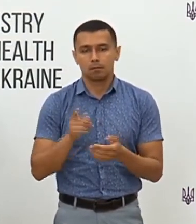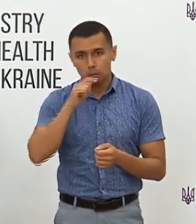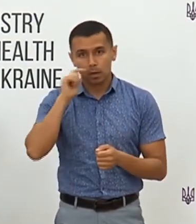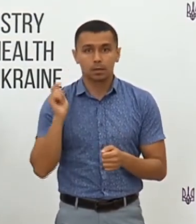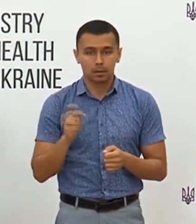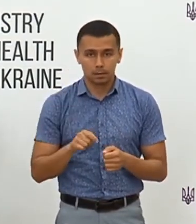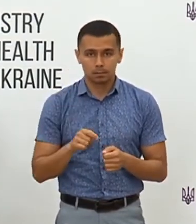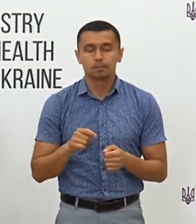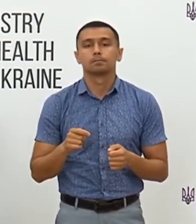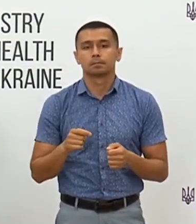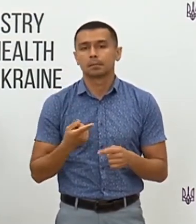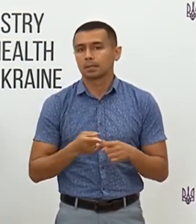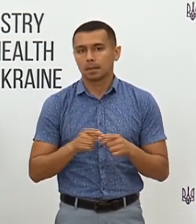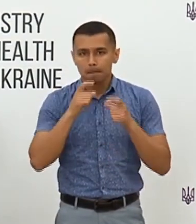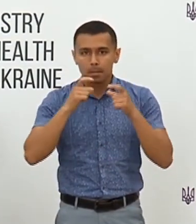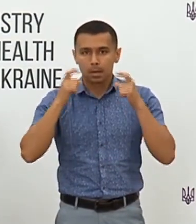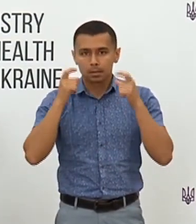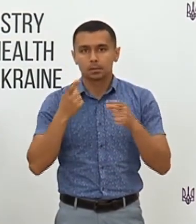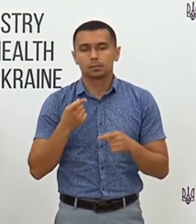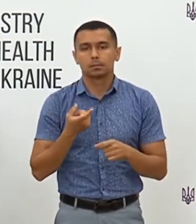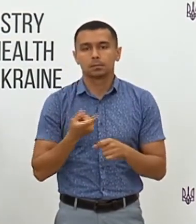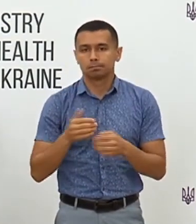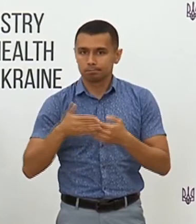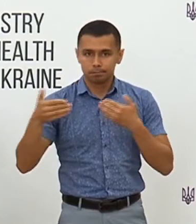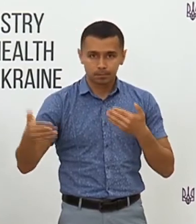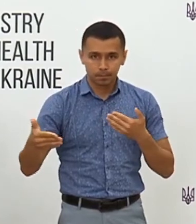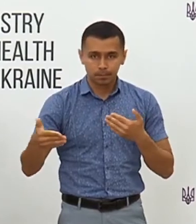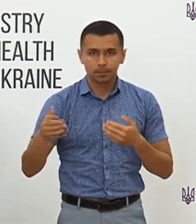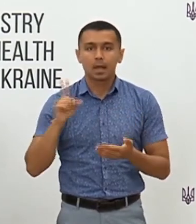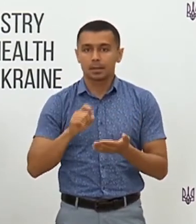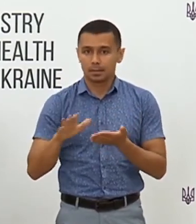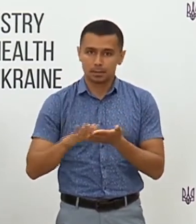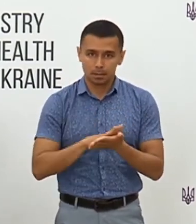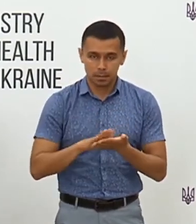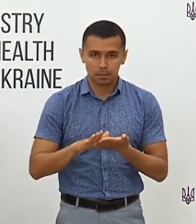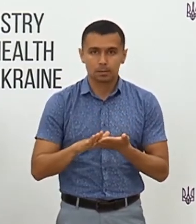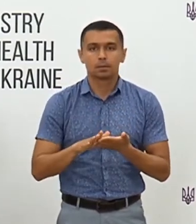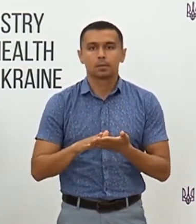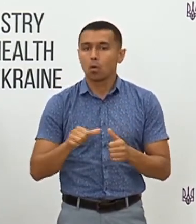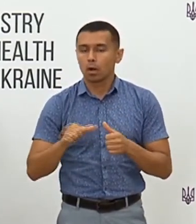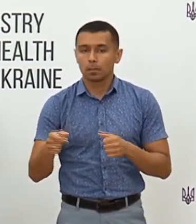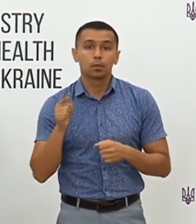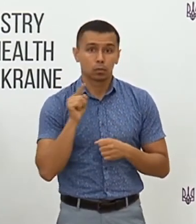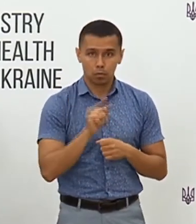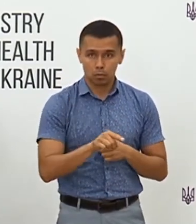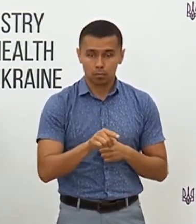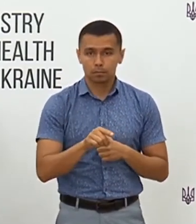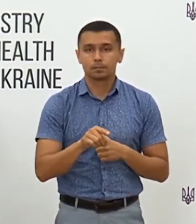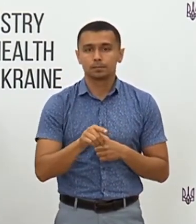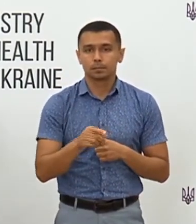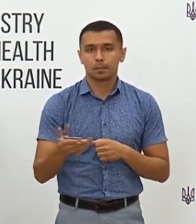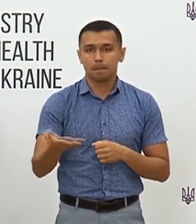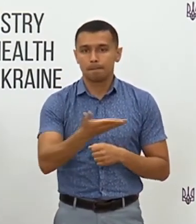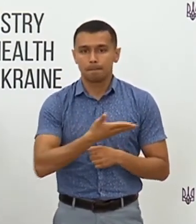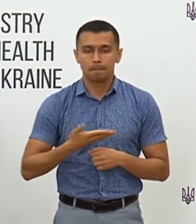країні. Це маска, дистанція, антисептик. Окрім того,